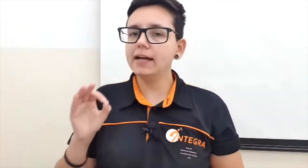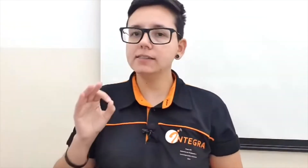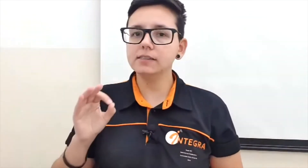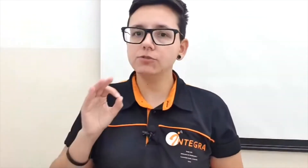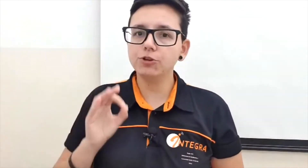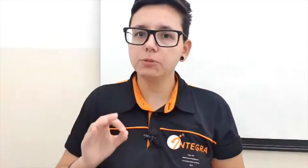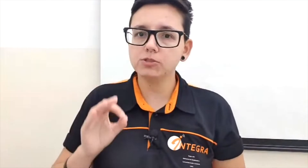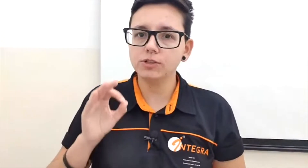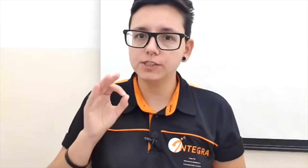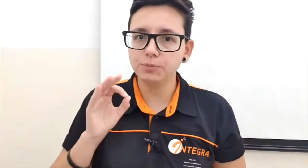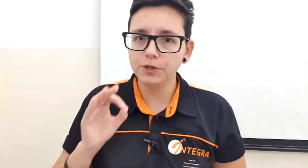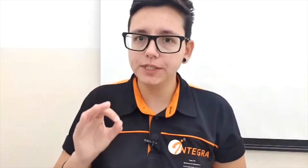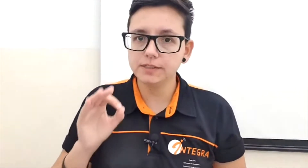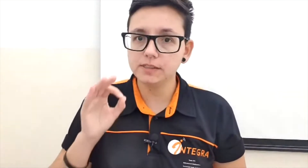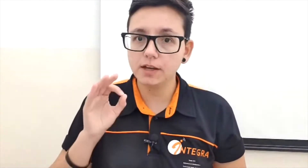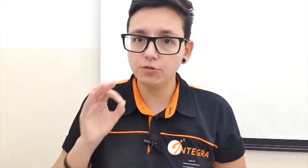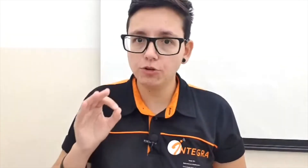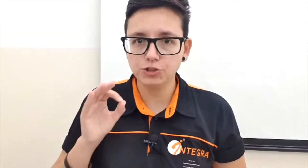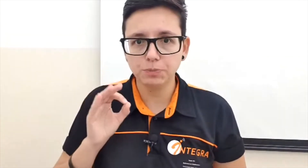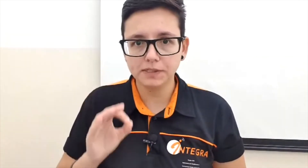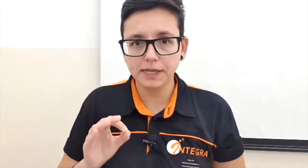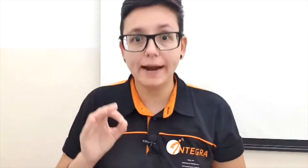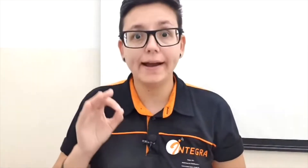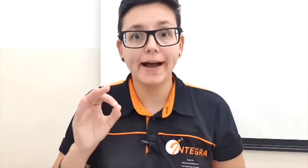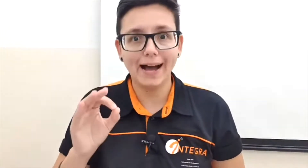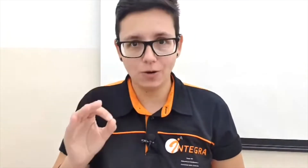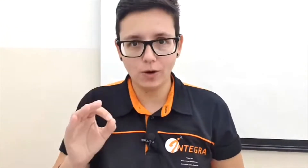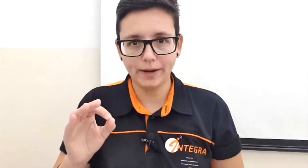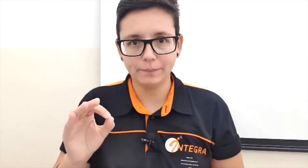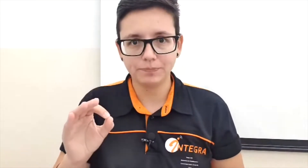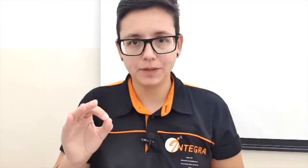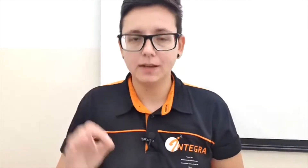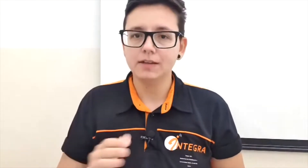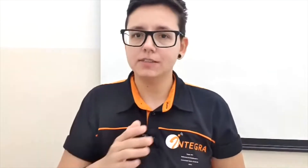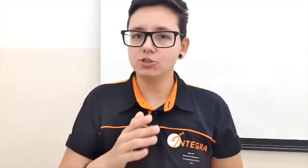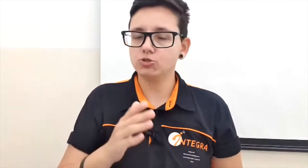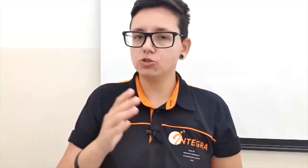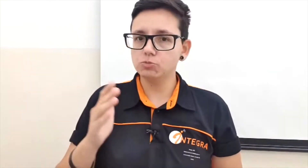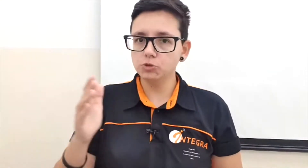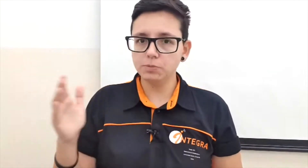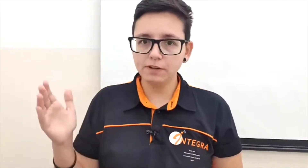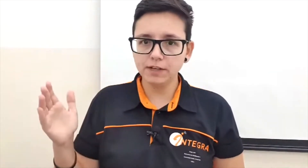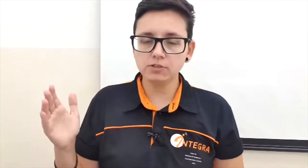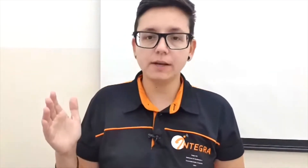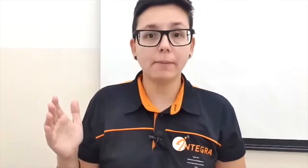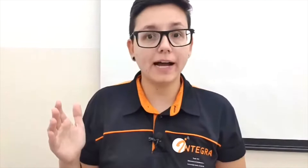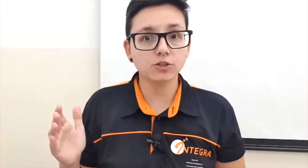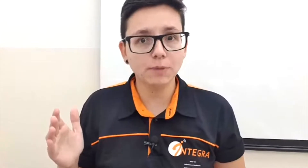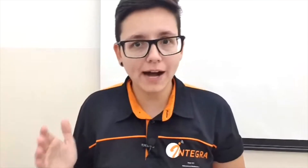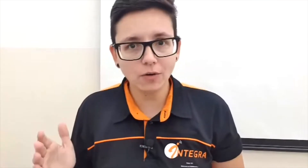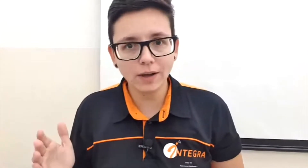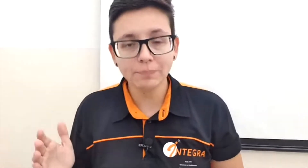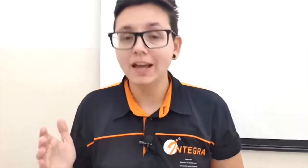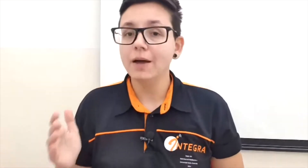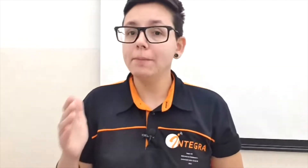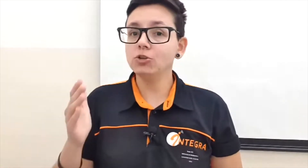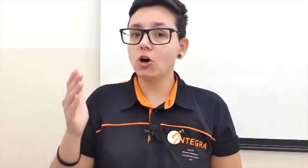essas informações importantes que eu vou te passar agora. Sejam todos muito bem-vindos a mais uma aula. Meu nome